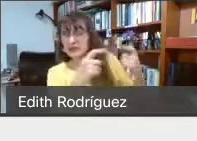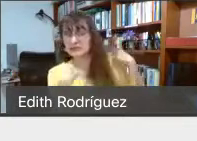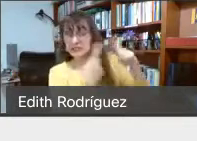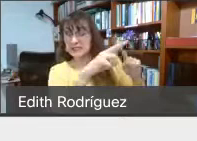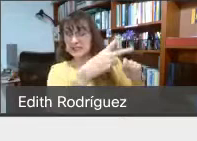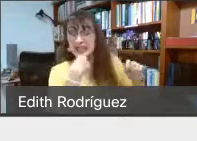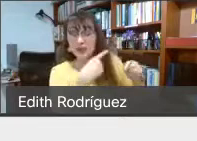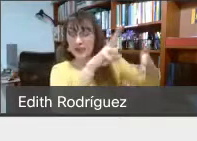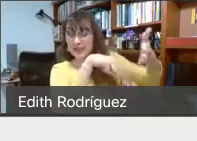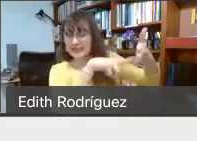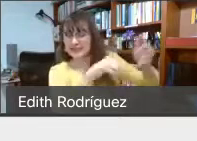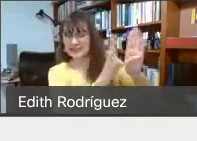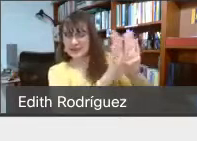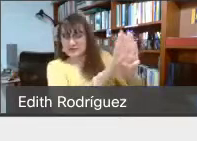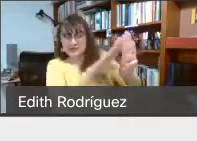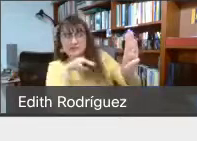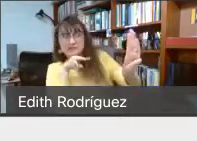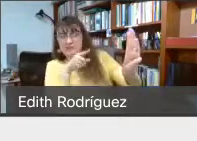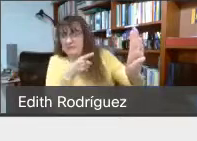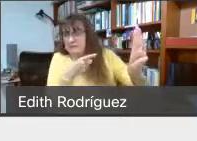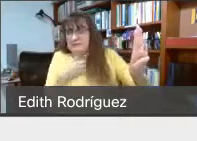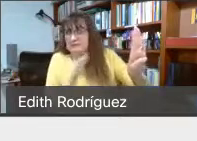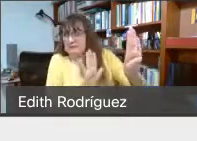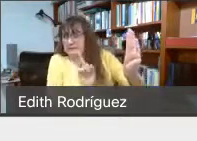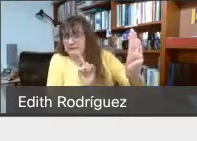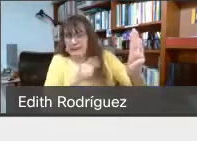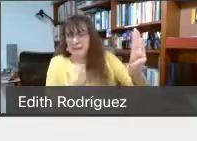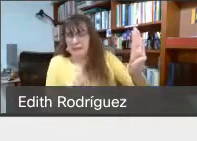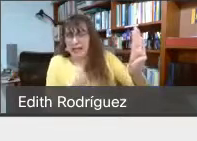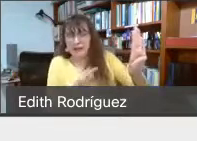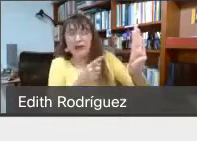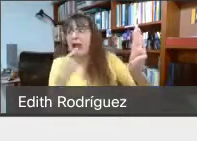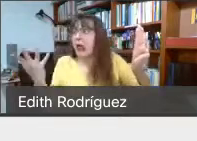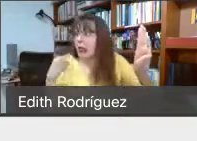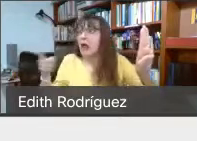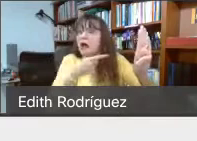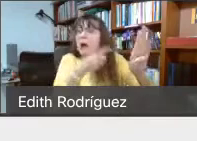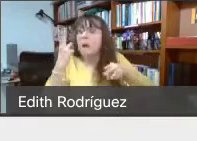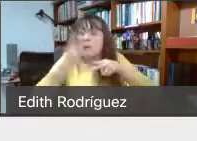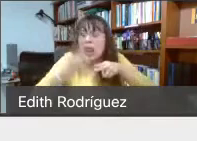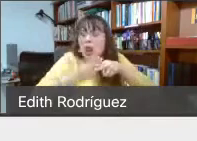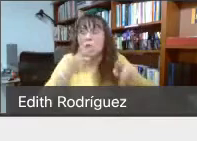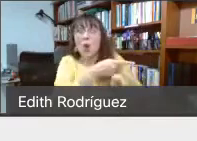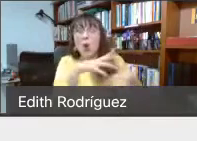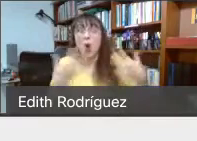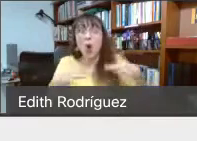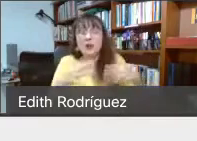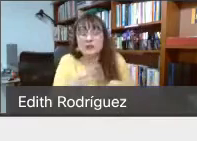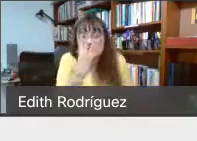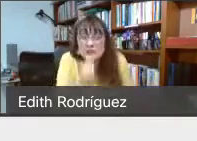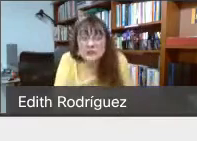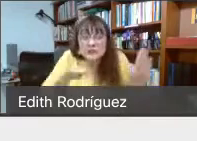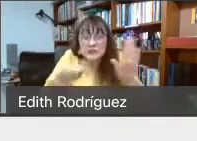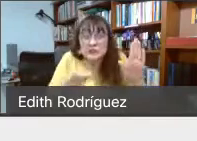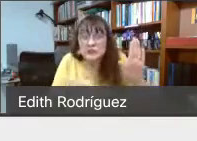miedo abrir la puerta al mundo literario, a leer. No quería abrirla porque me daba mucho miedo.